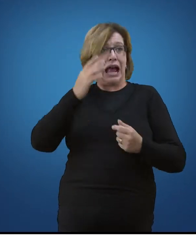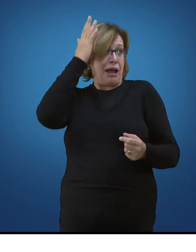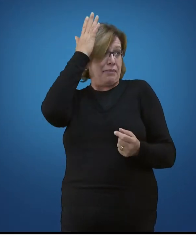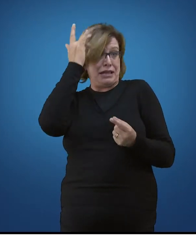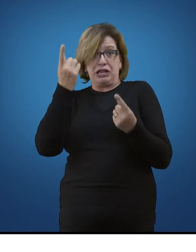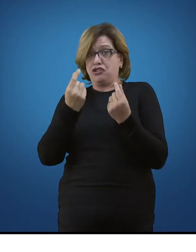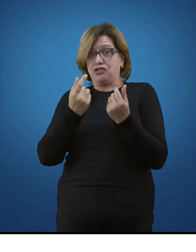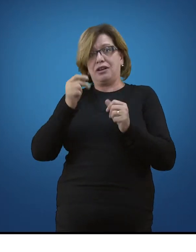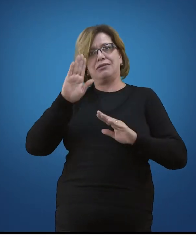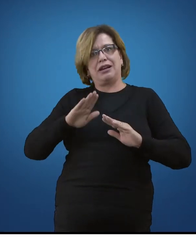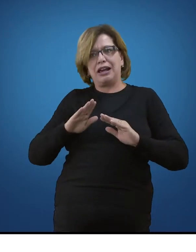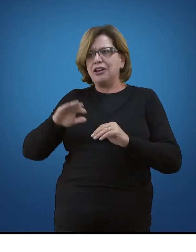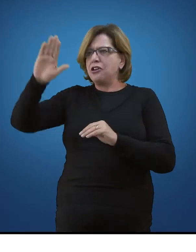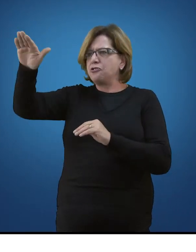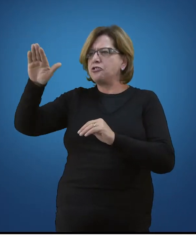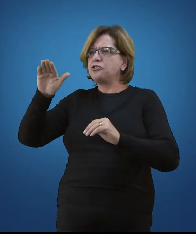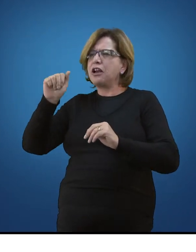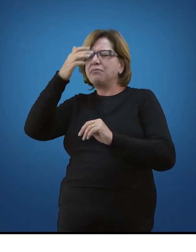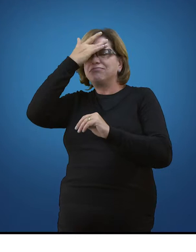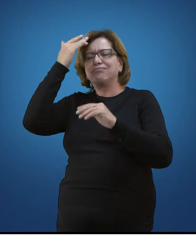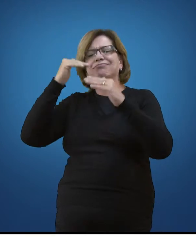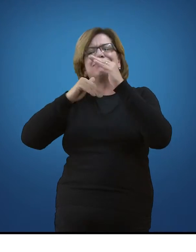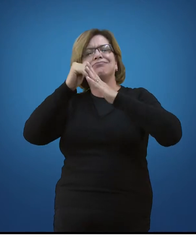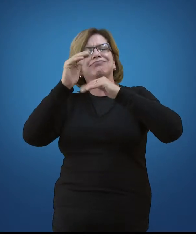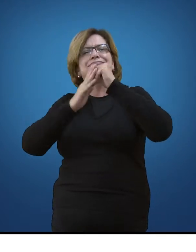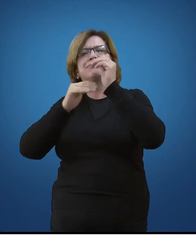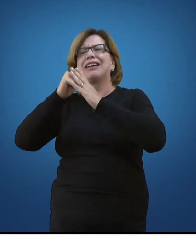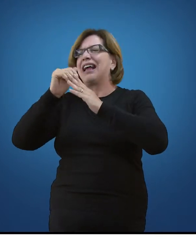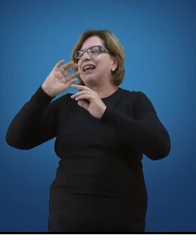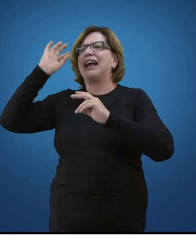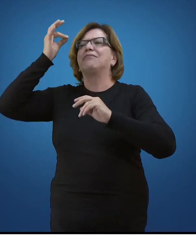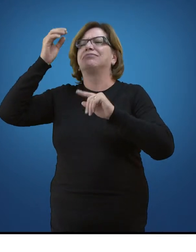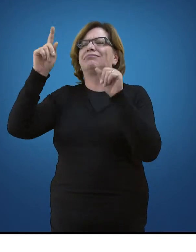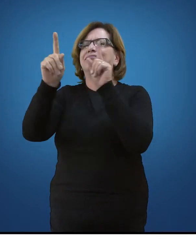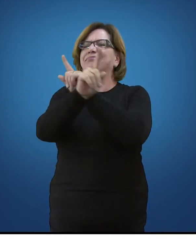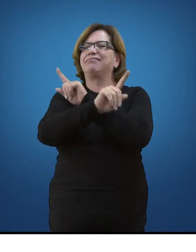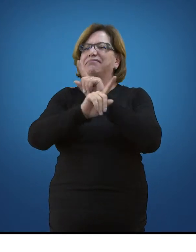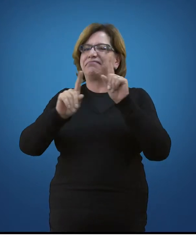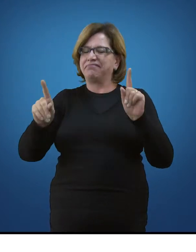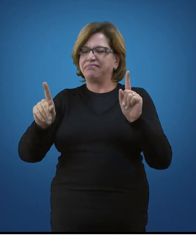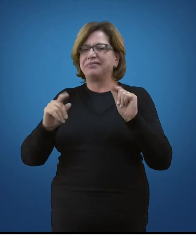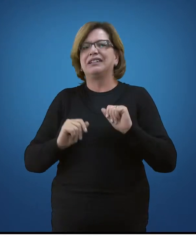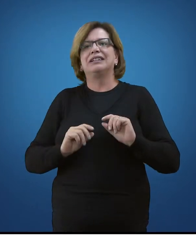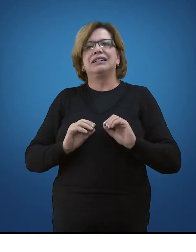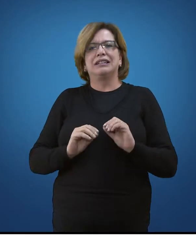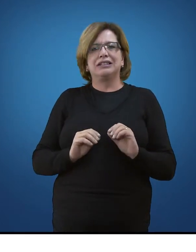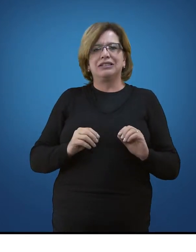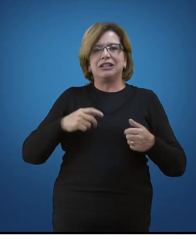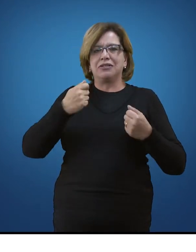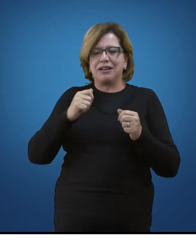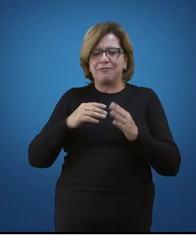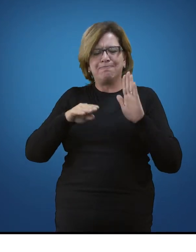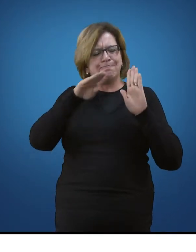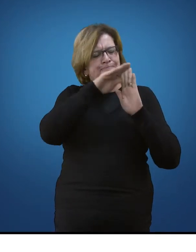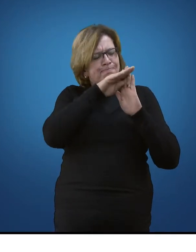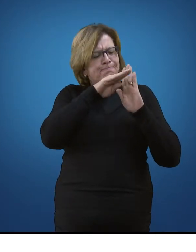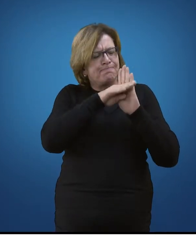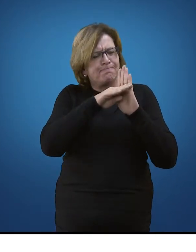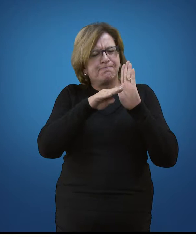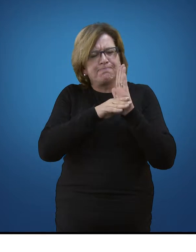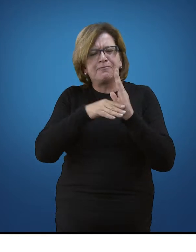amanhã a contratar uma construtora ali na esquina para que ela comece a obra. Isso demanda de um